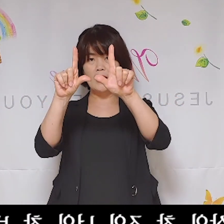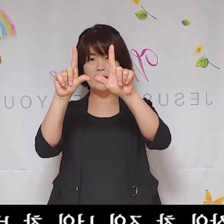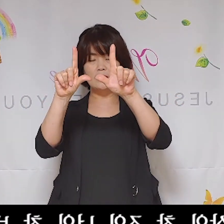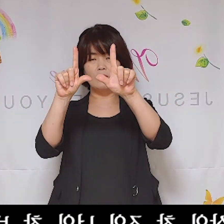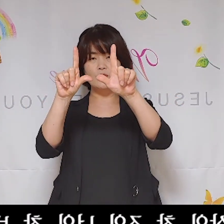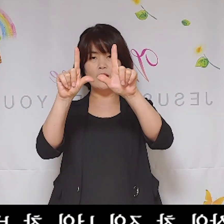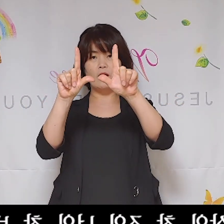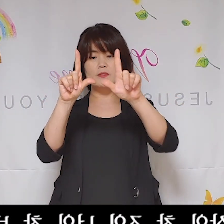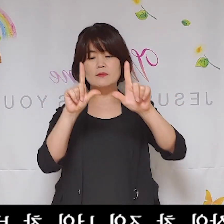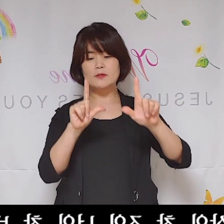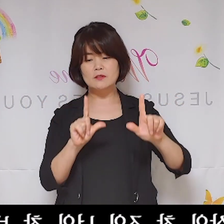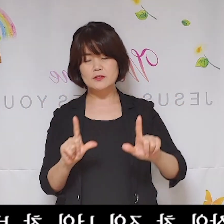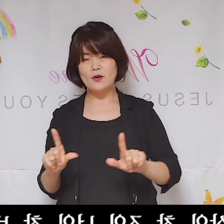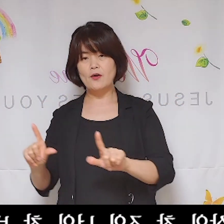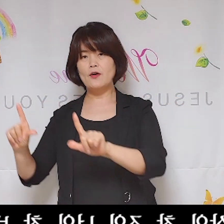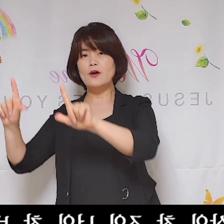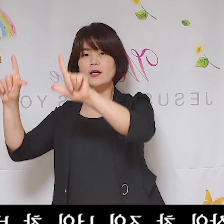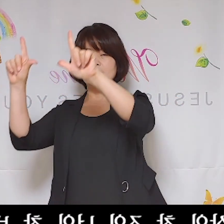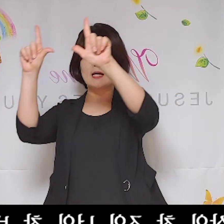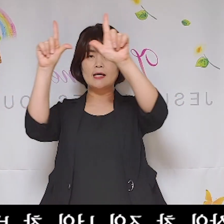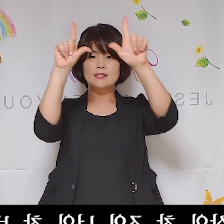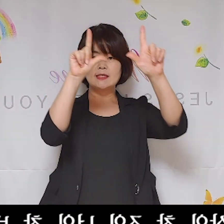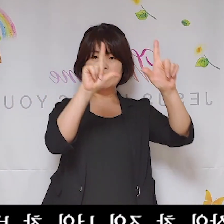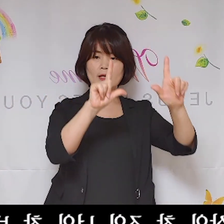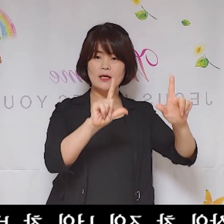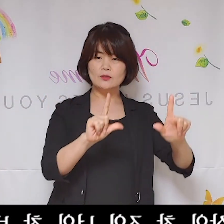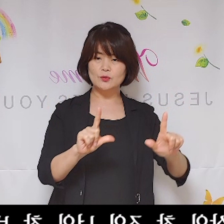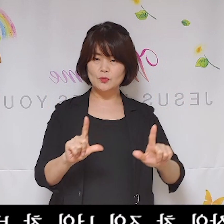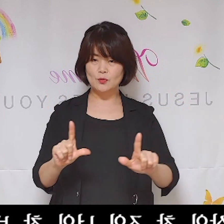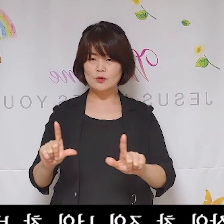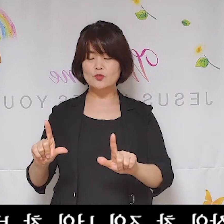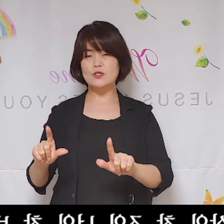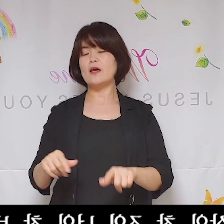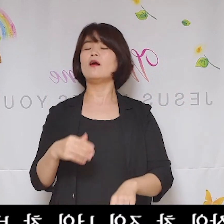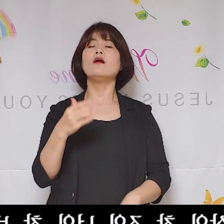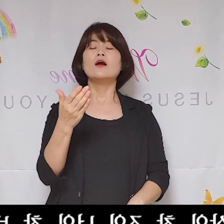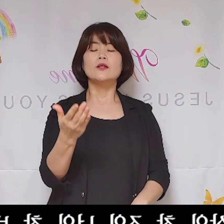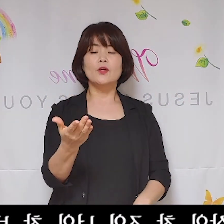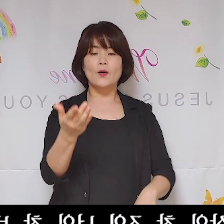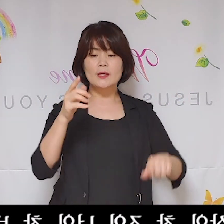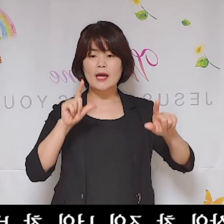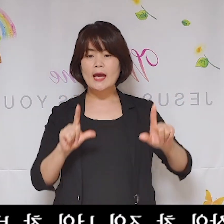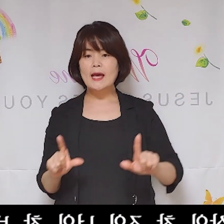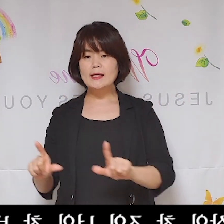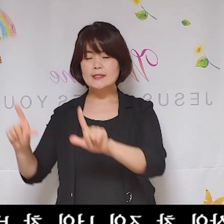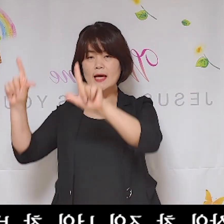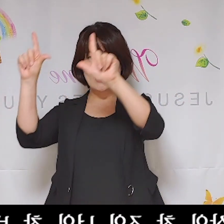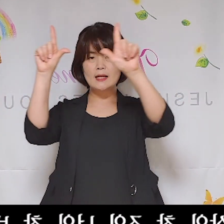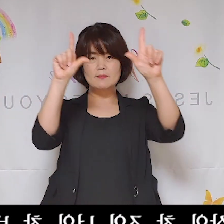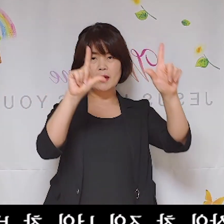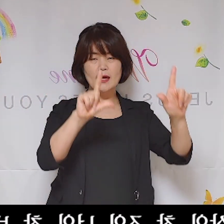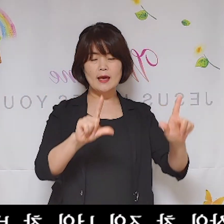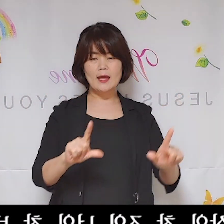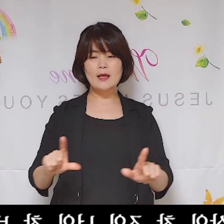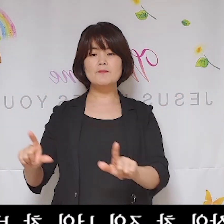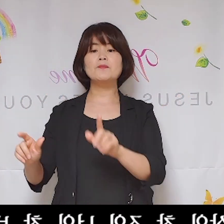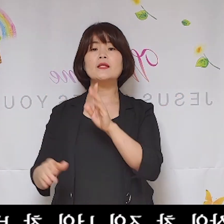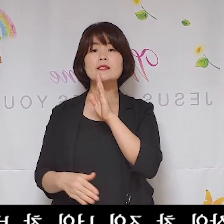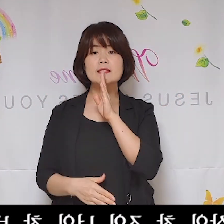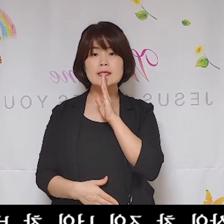손가락을 엄지와 검지를 펴셔서 자 시계 방향으로 돌려주세요. 너의 삶에